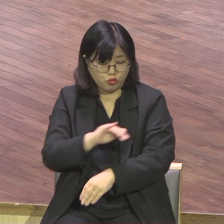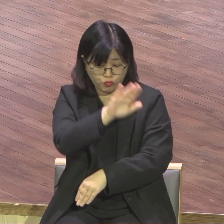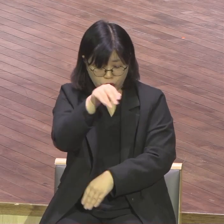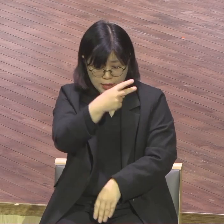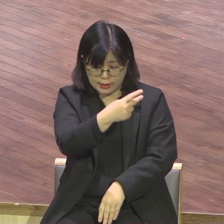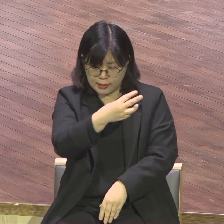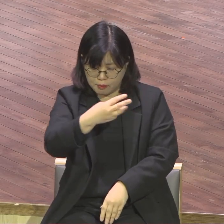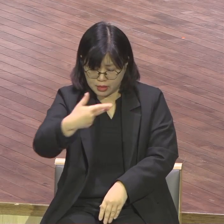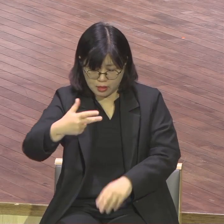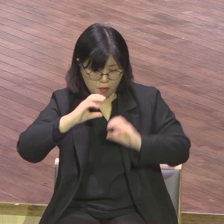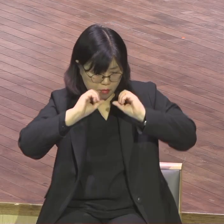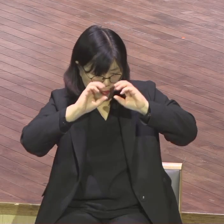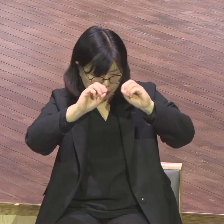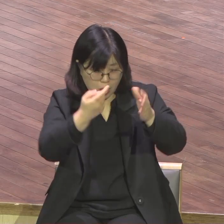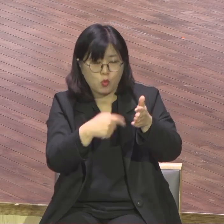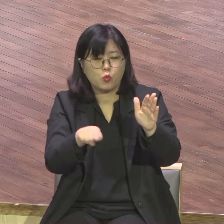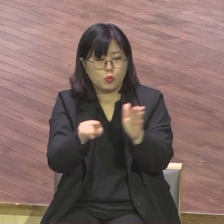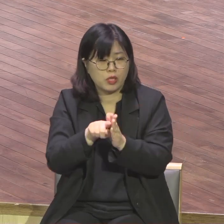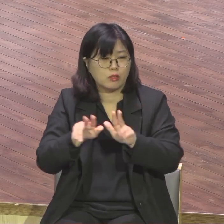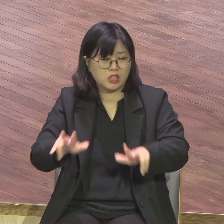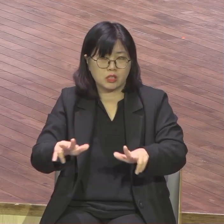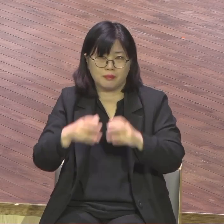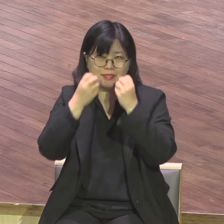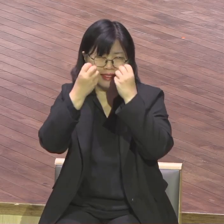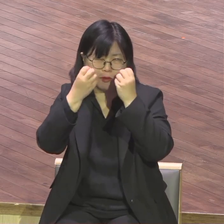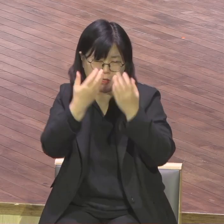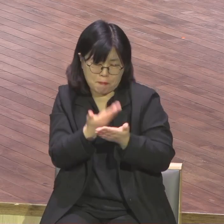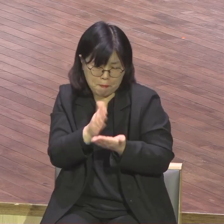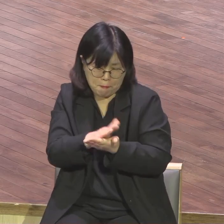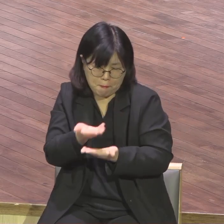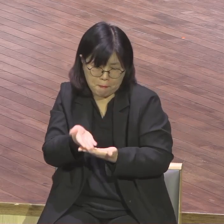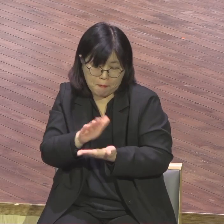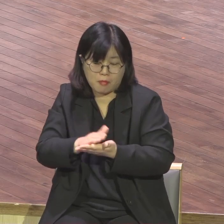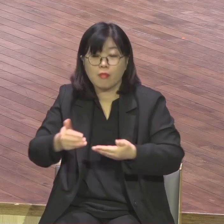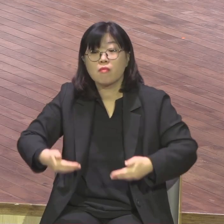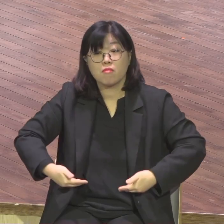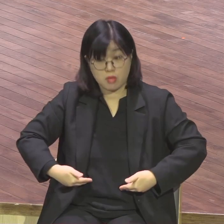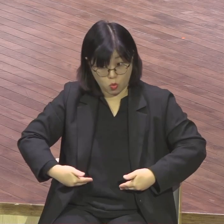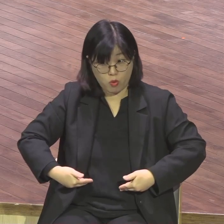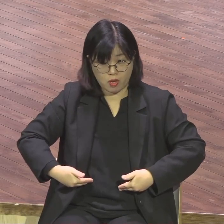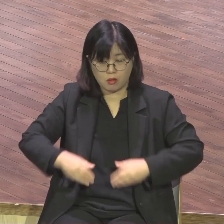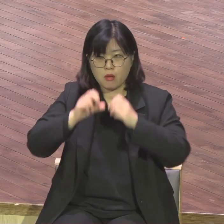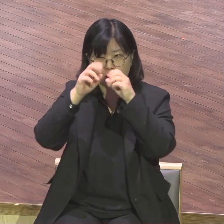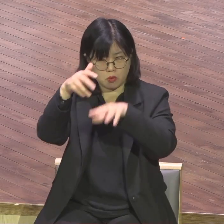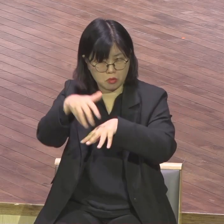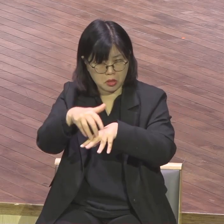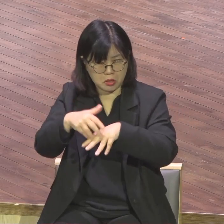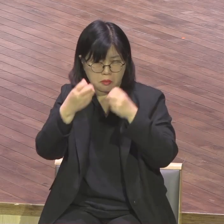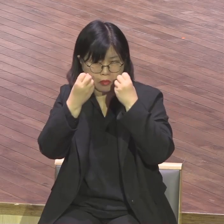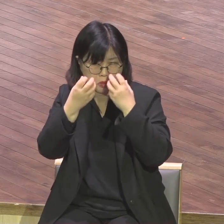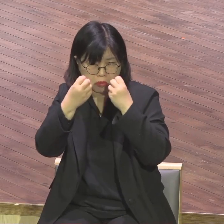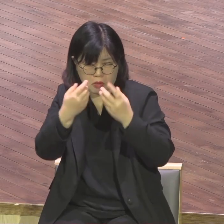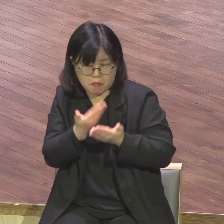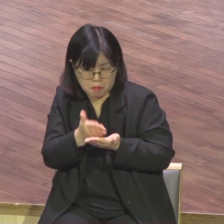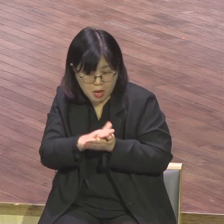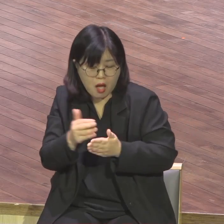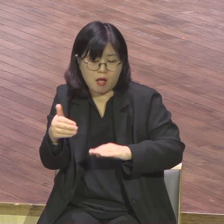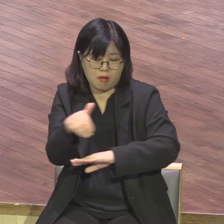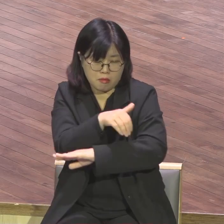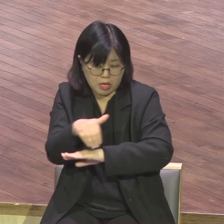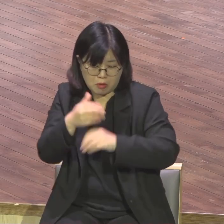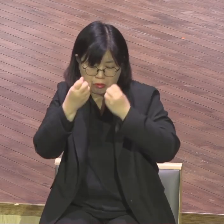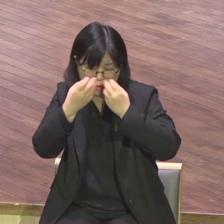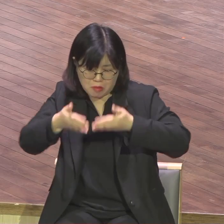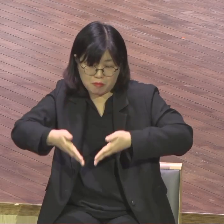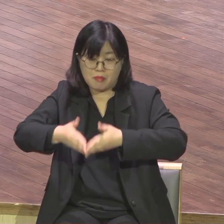모든 성도들 이 모든 시스템이 이번 기회를 통해서 하나님이 원하시고 기뻐하시는 그런